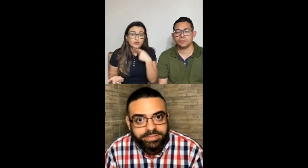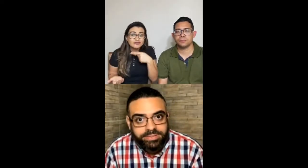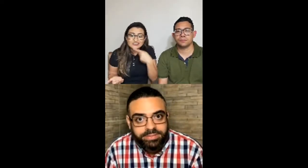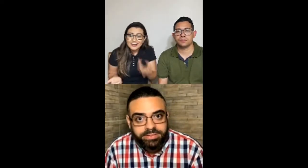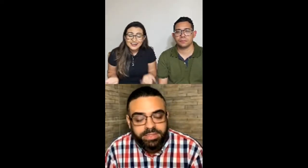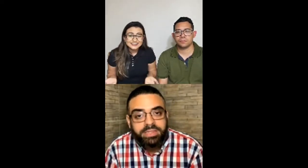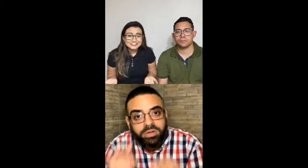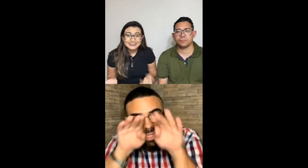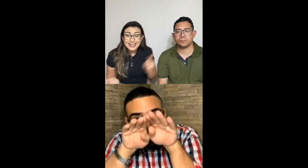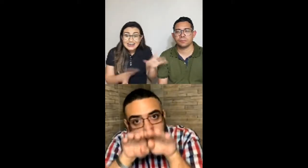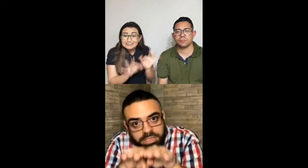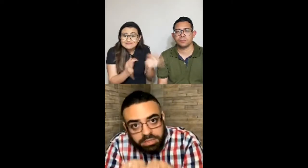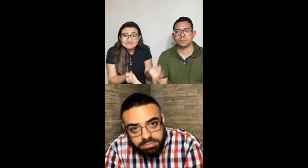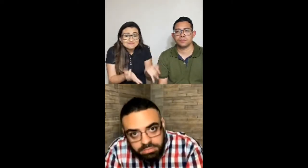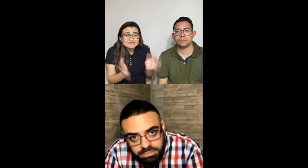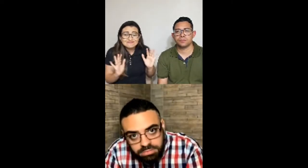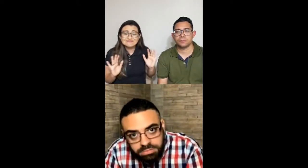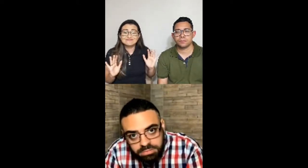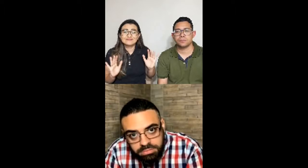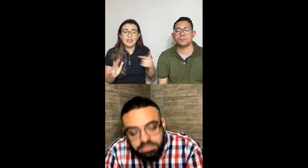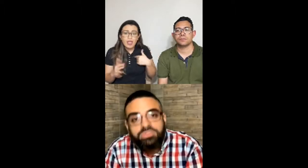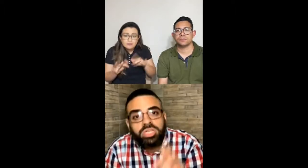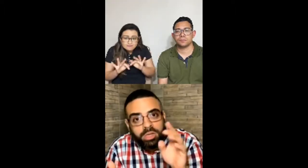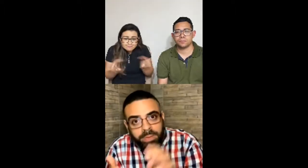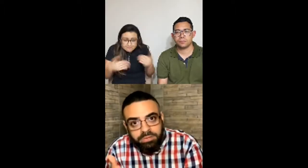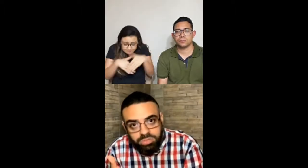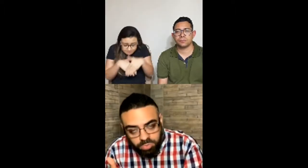quê. Não ia resolver nada.